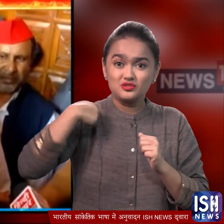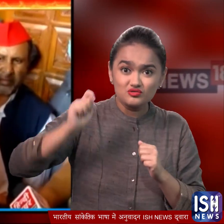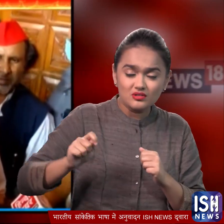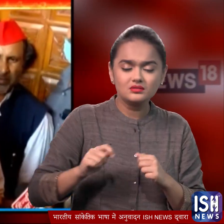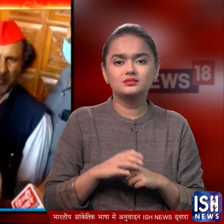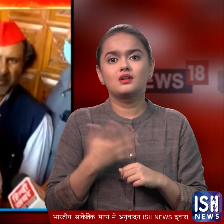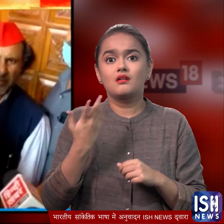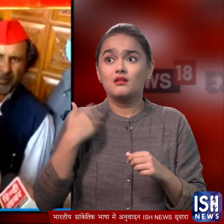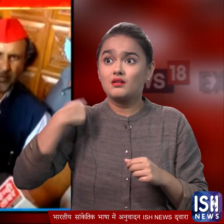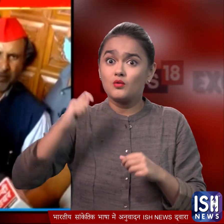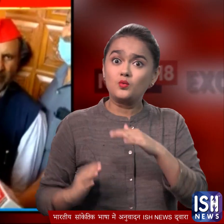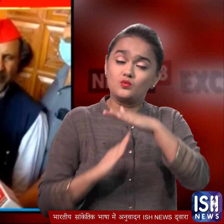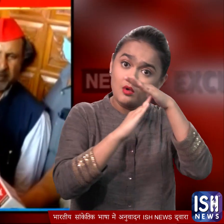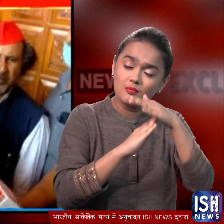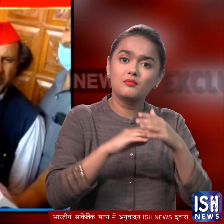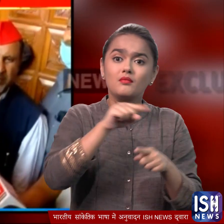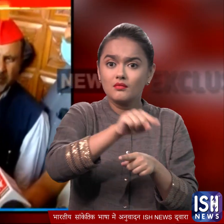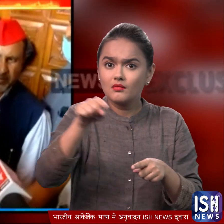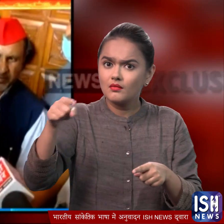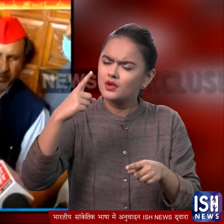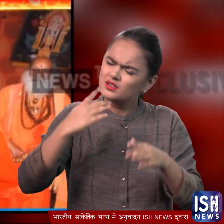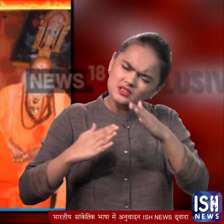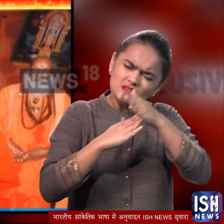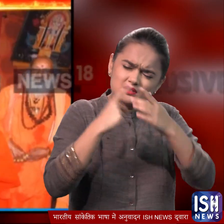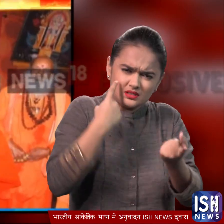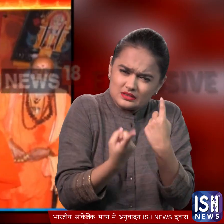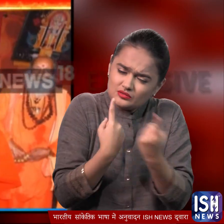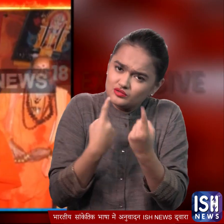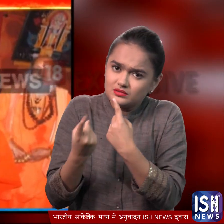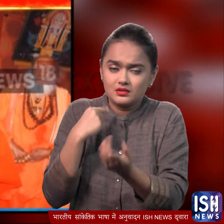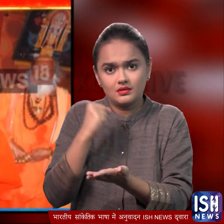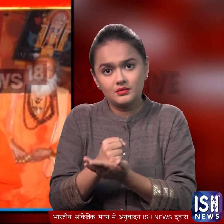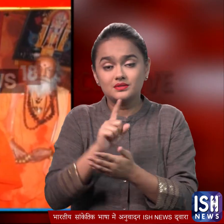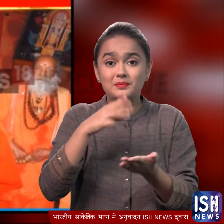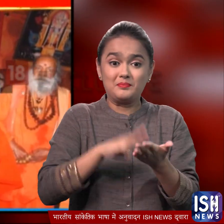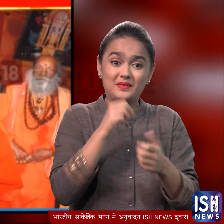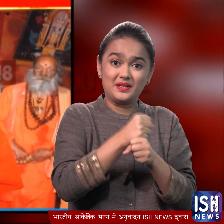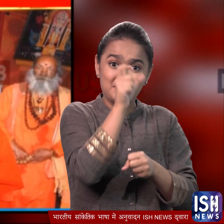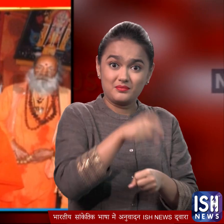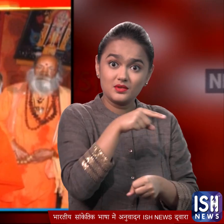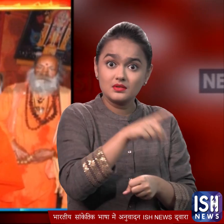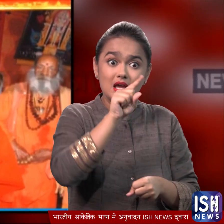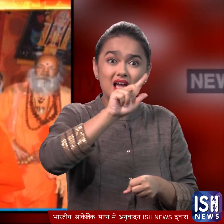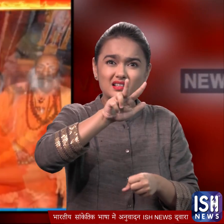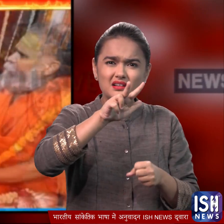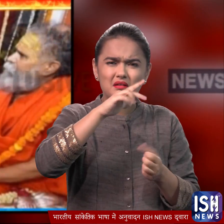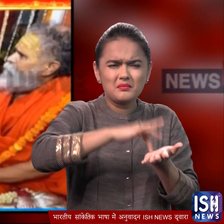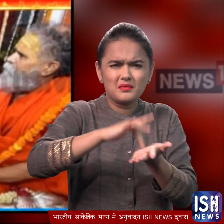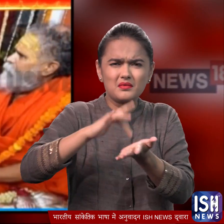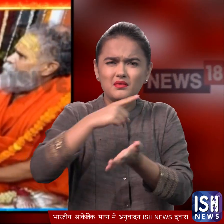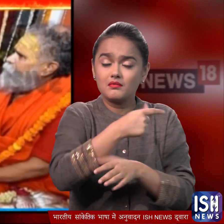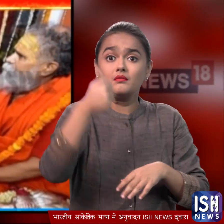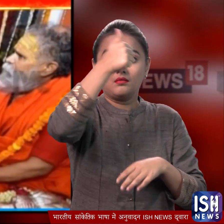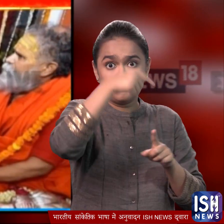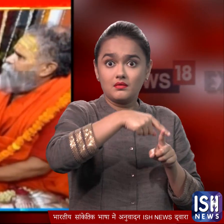हाई कोर्ट माननीय सिटिंग जज से यहाँ की जांच होनी चाहिए। महंत नरेंद्र गिरी अखिल भारतीय अखाड़ा परिषद के अध्यक्ष थे और